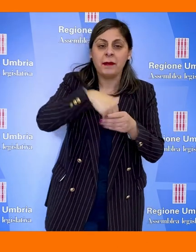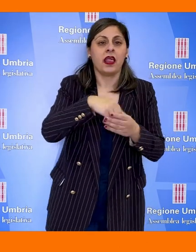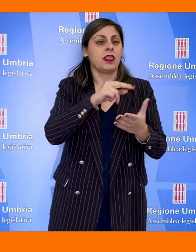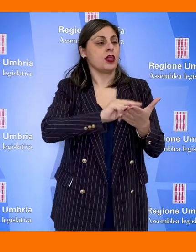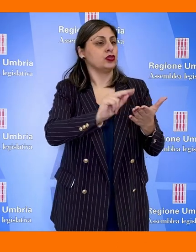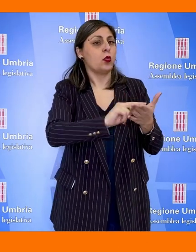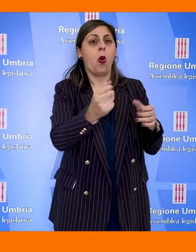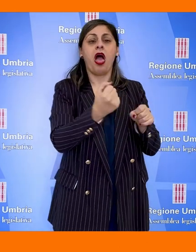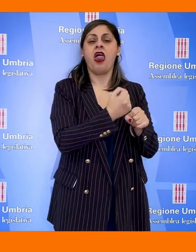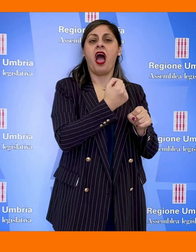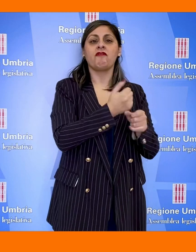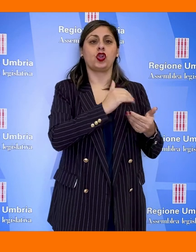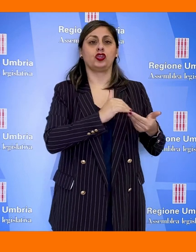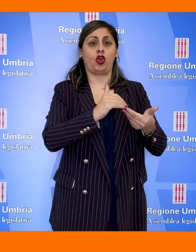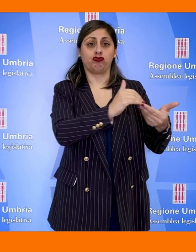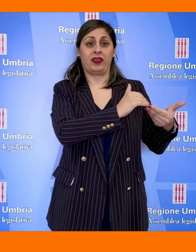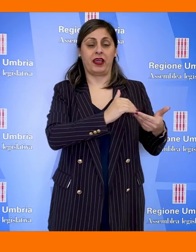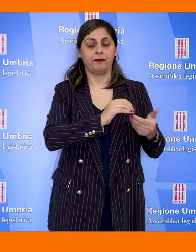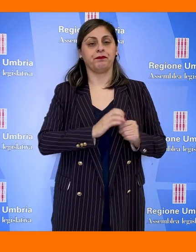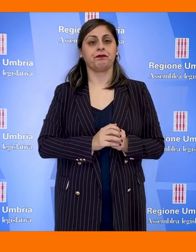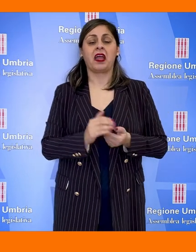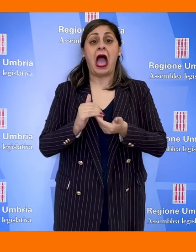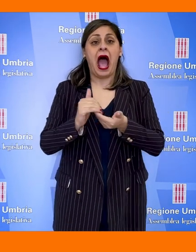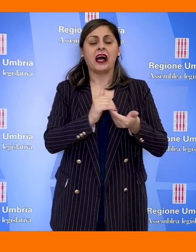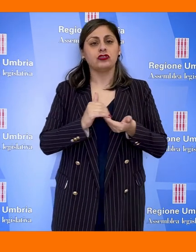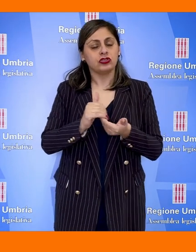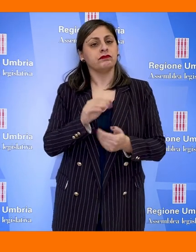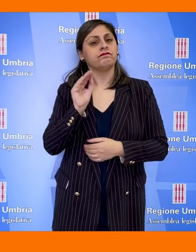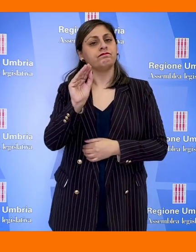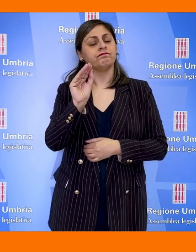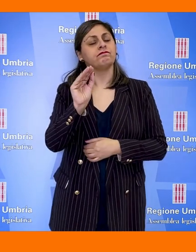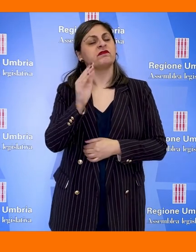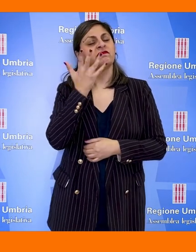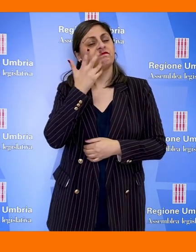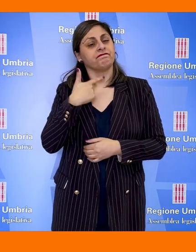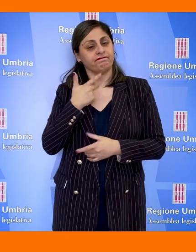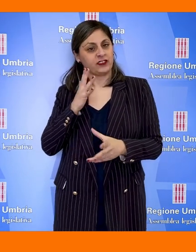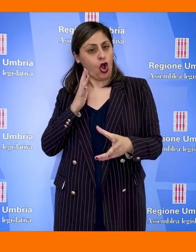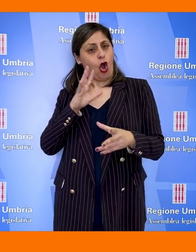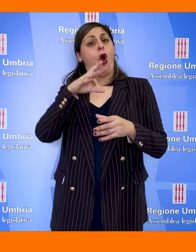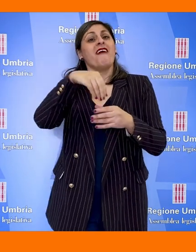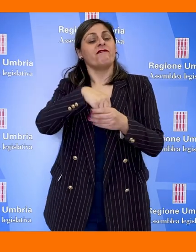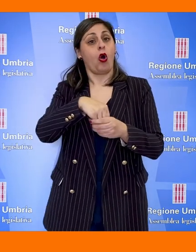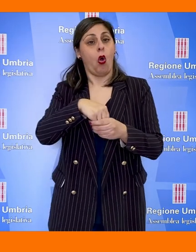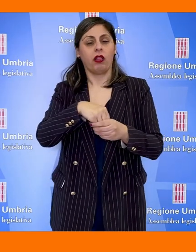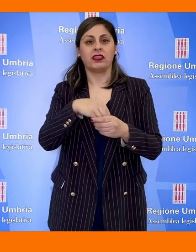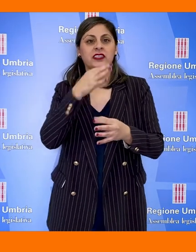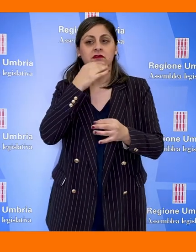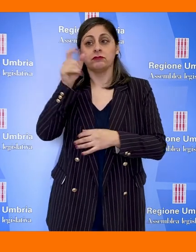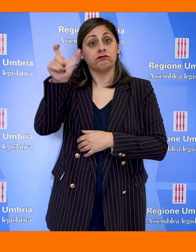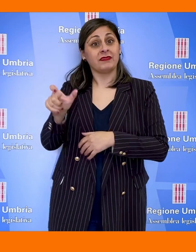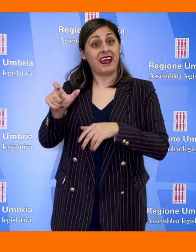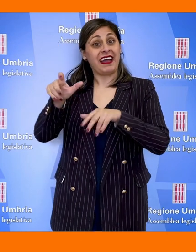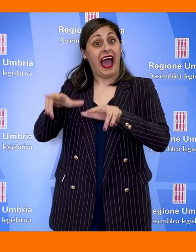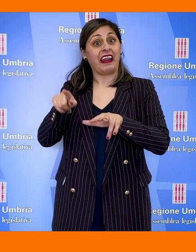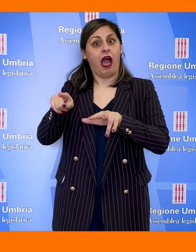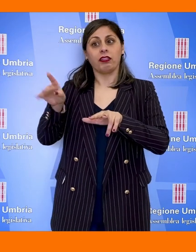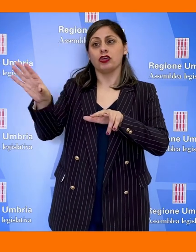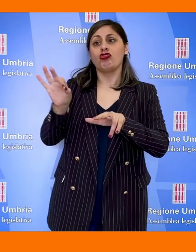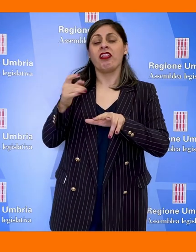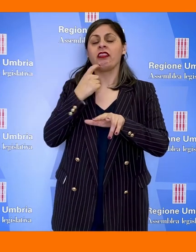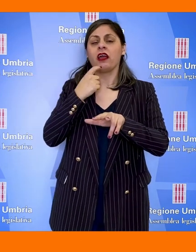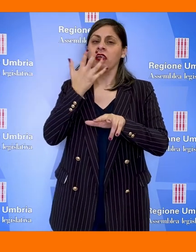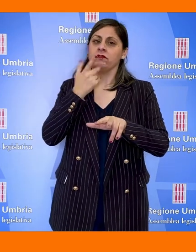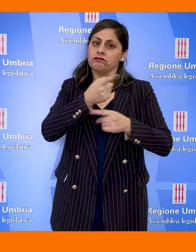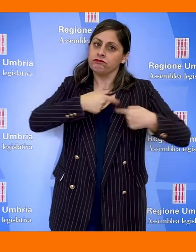promuovendone la piena integrazione nella famiglia, nella scuola, nel lavoro e nella società. Le associazioni hanno chiesto di essere coinvolte, se